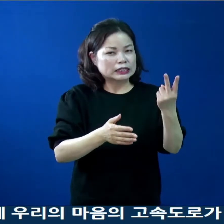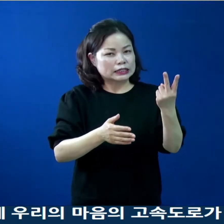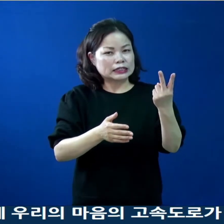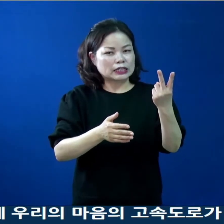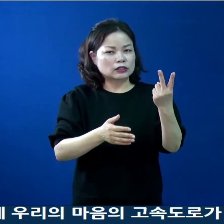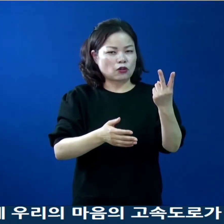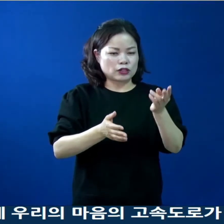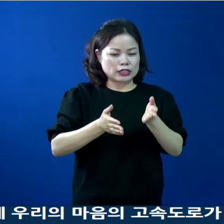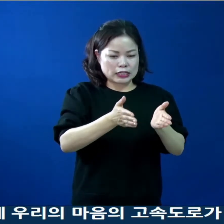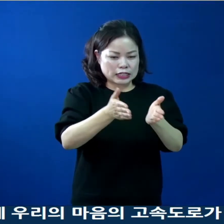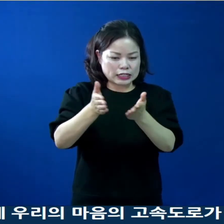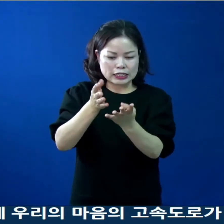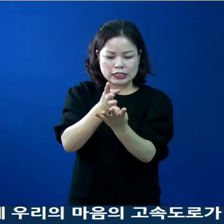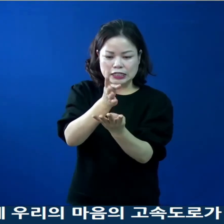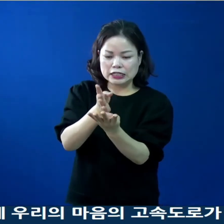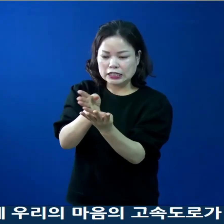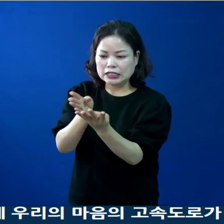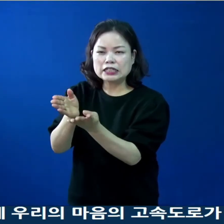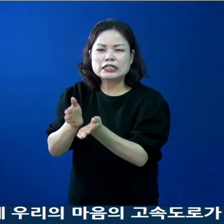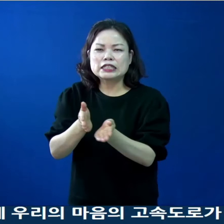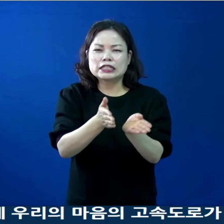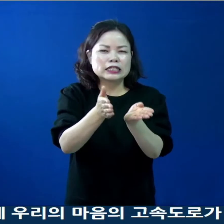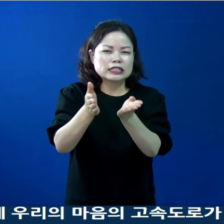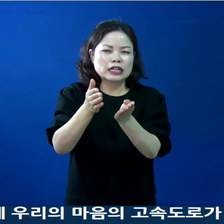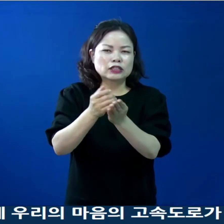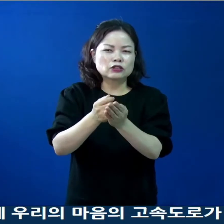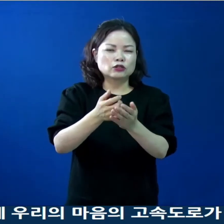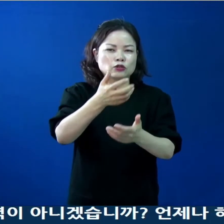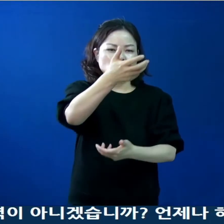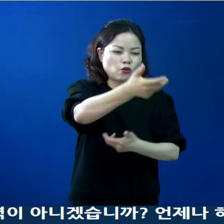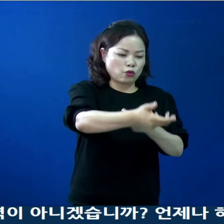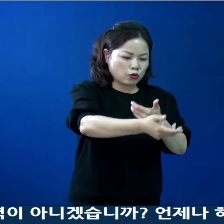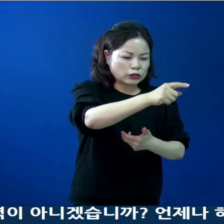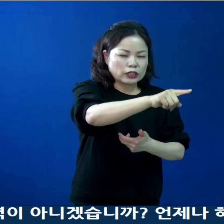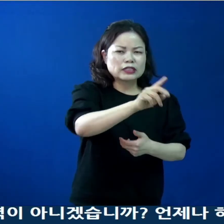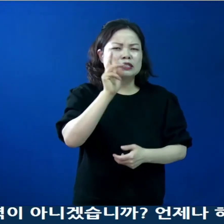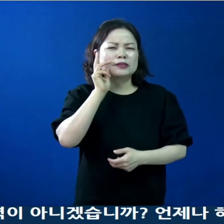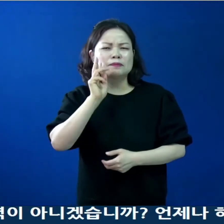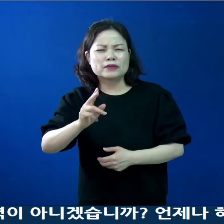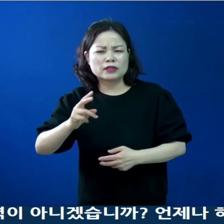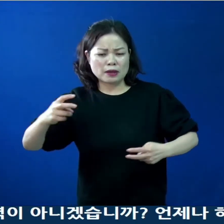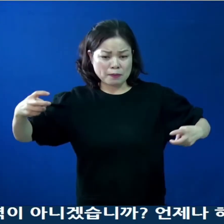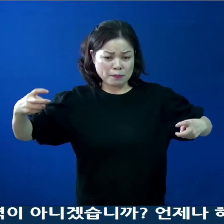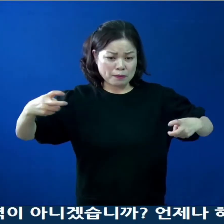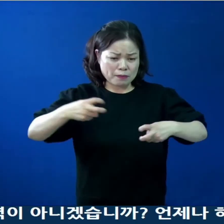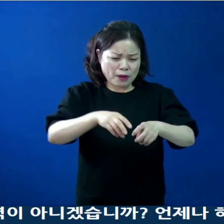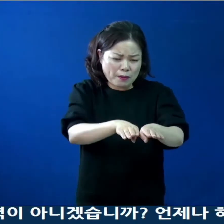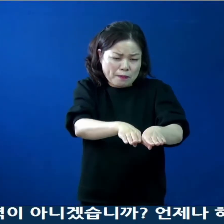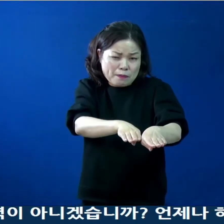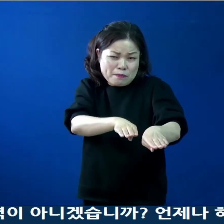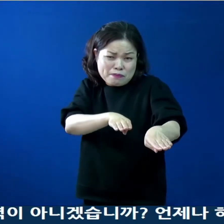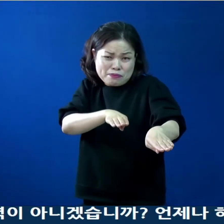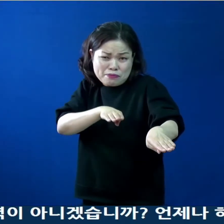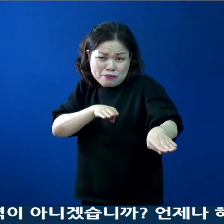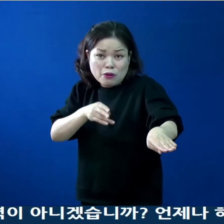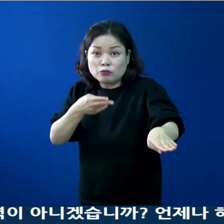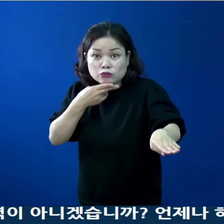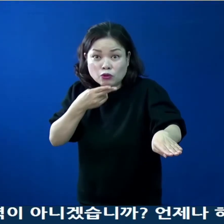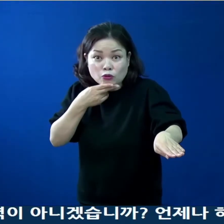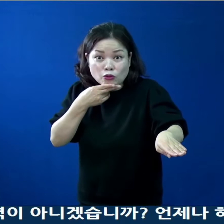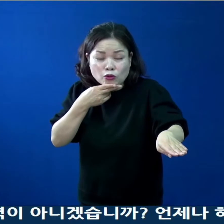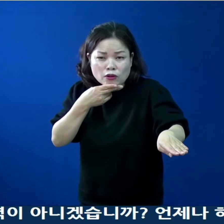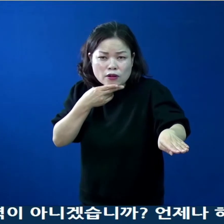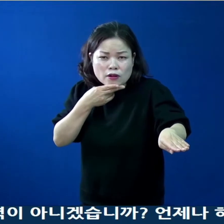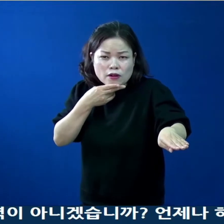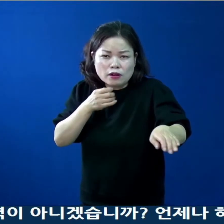아닙니다. 왕복 20차선 정도로 뚫려 있고 그곳에는 심지어 교통체증도 없습니다. 독일의 아우토반